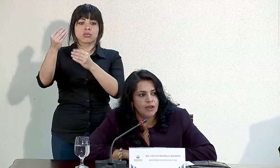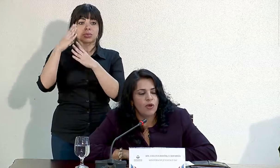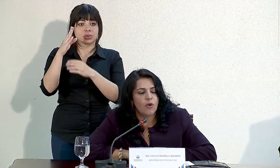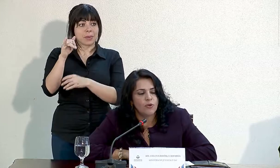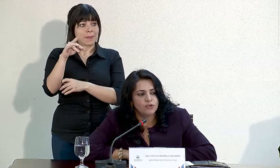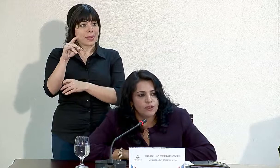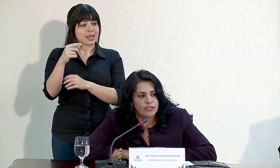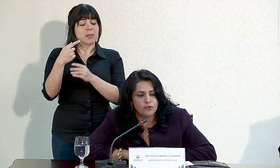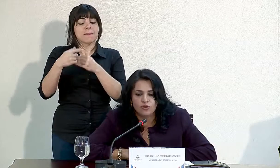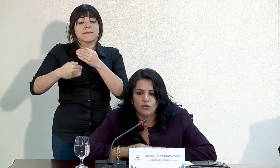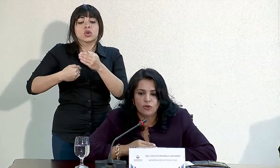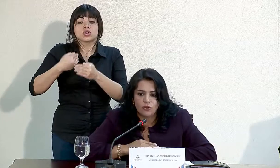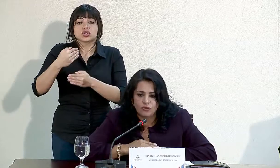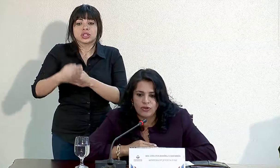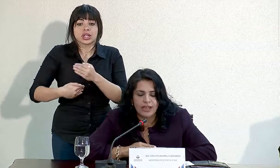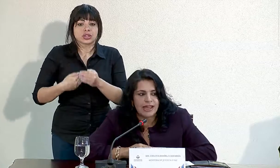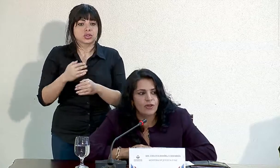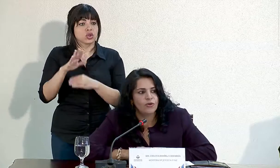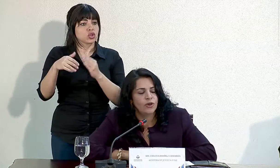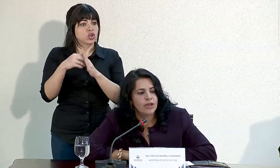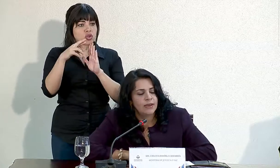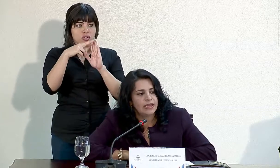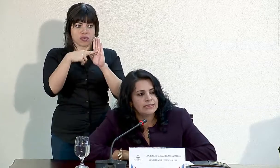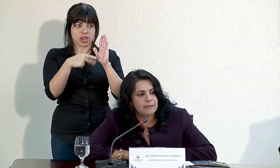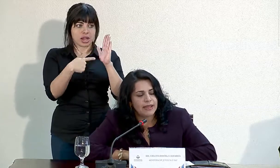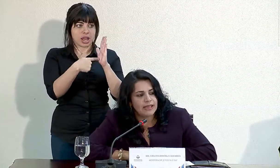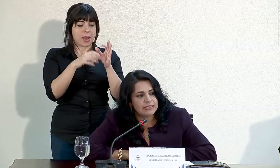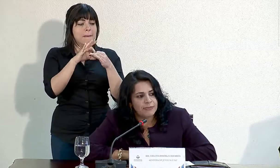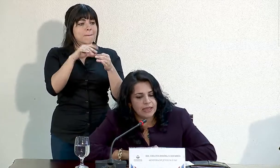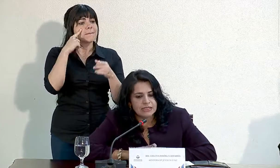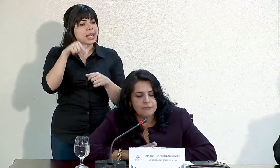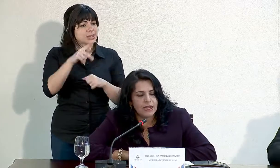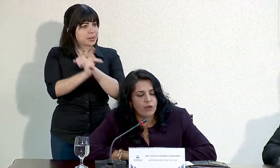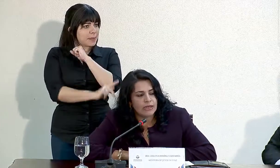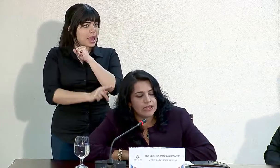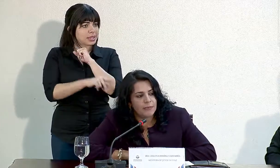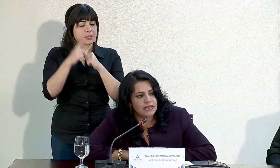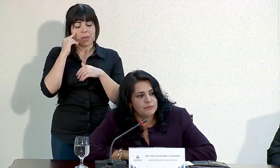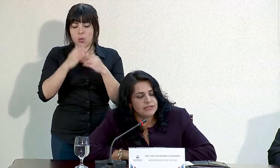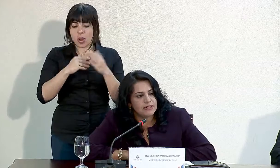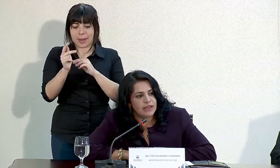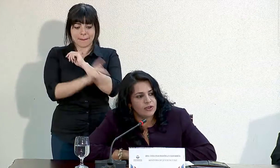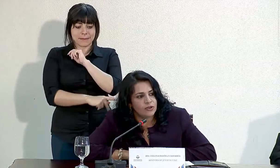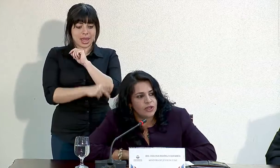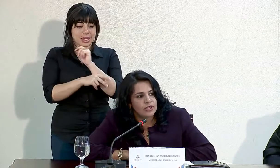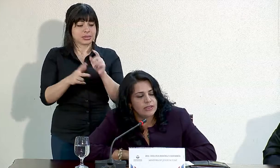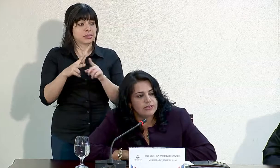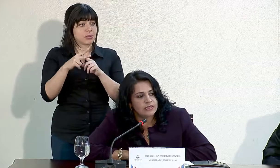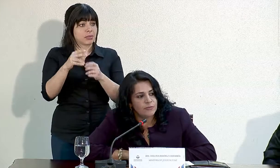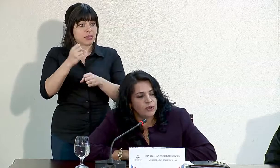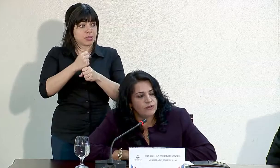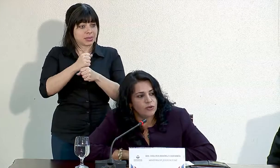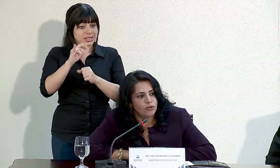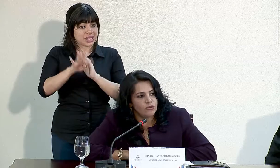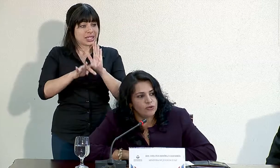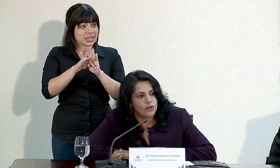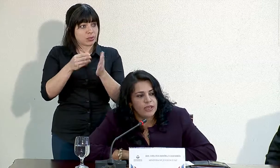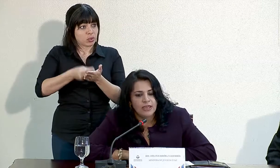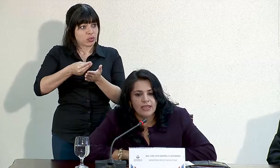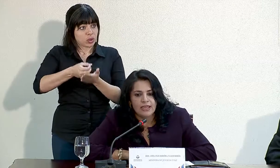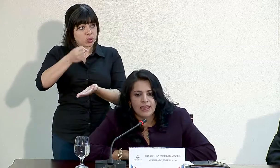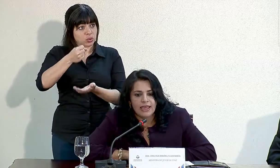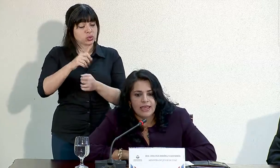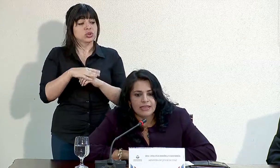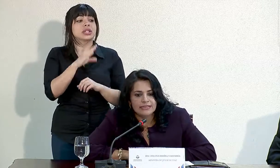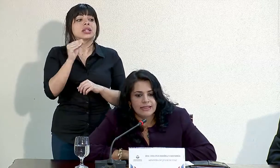BID como proceso todo reglado para este país y para cualquier país prestatario de este tipo de recursos,